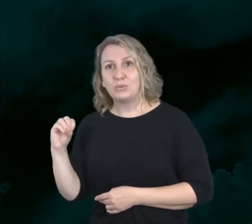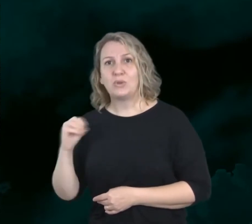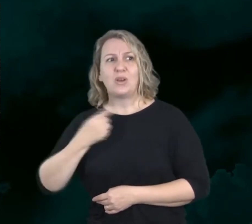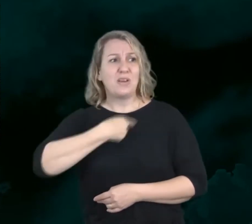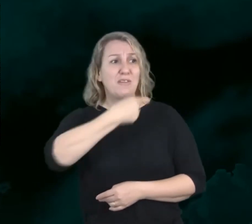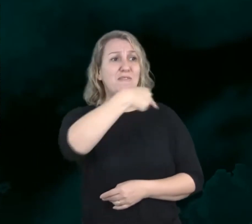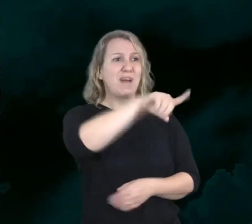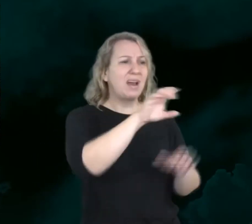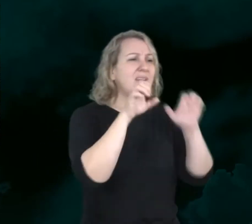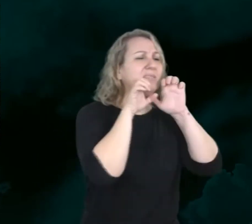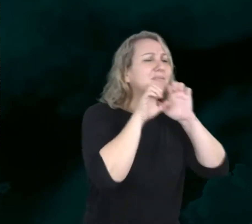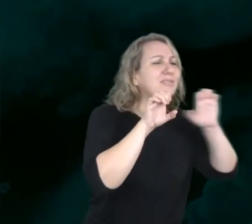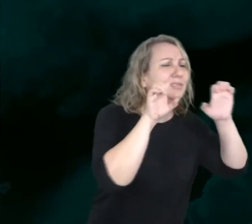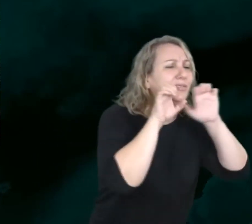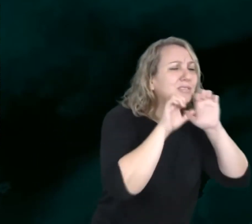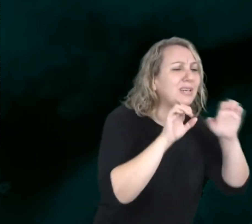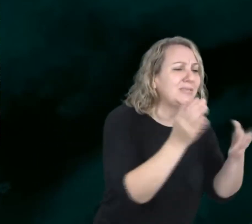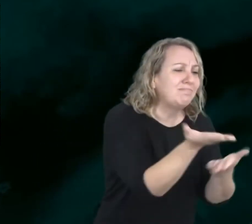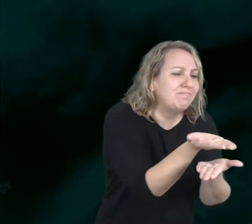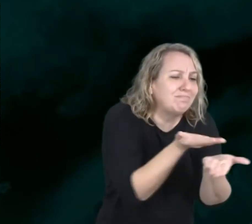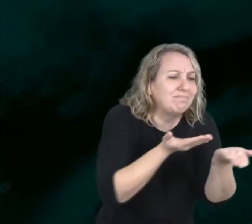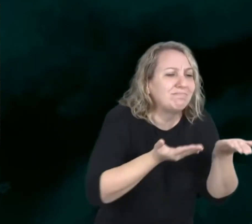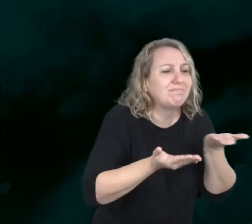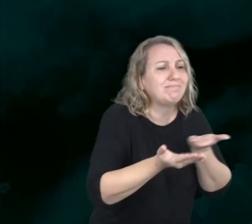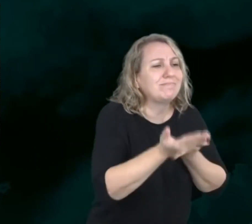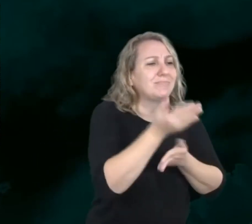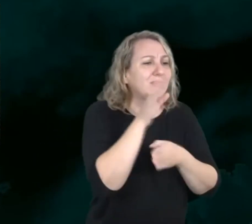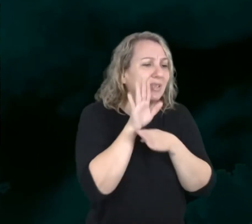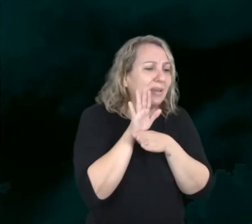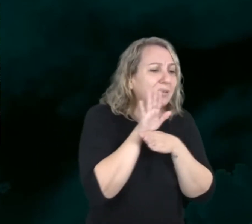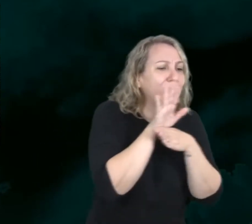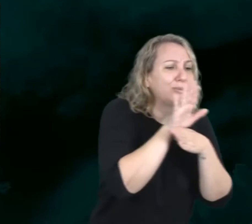os homens da angústia, da